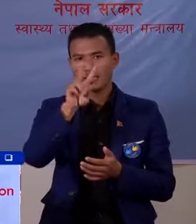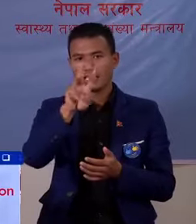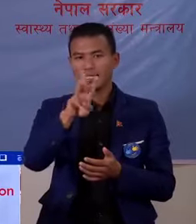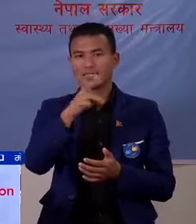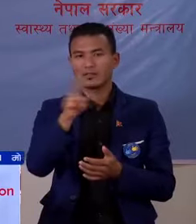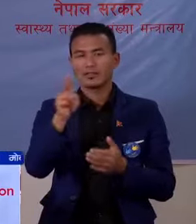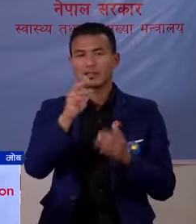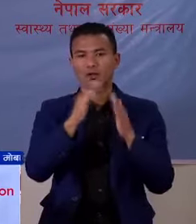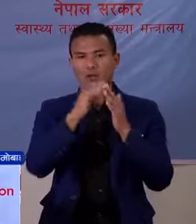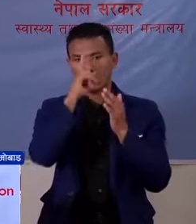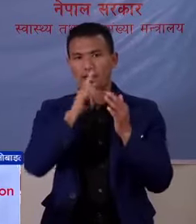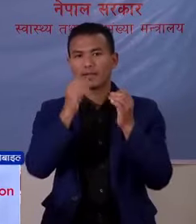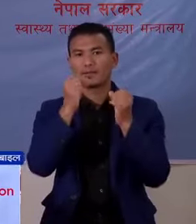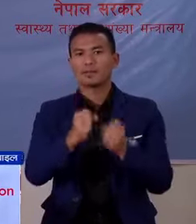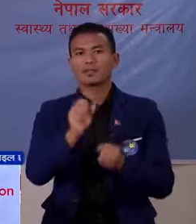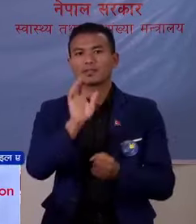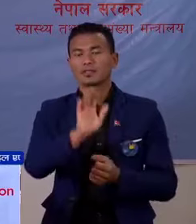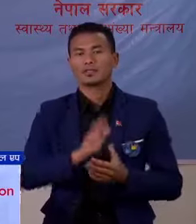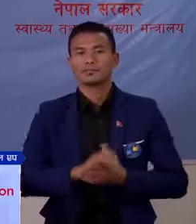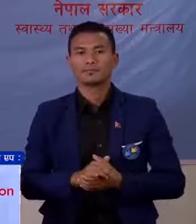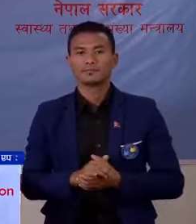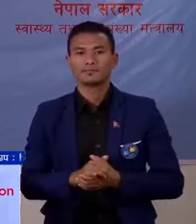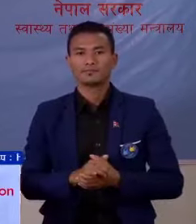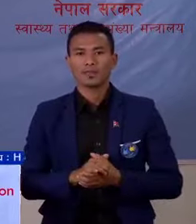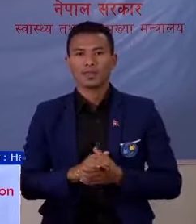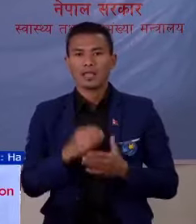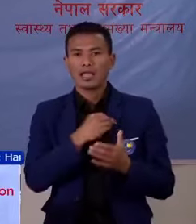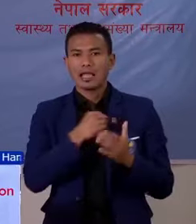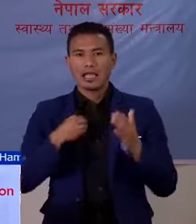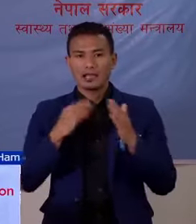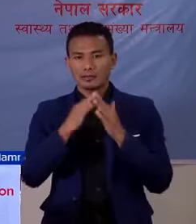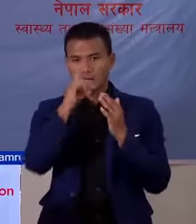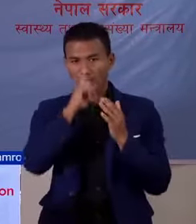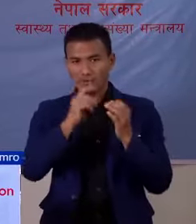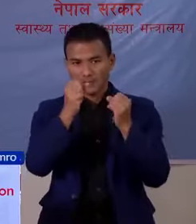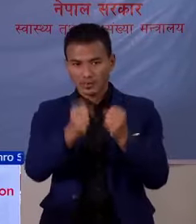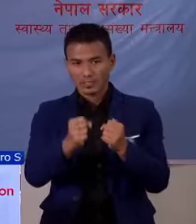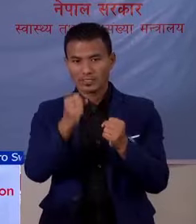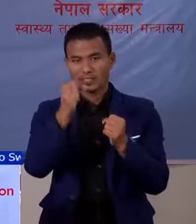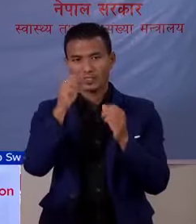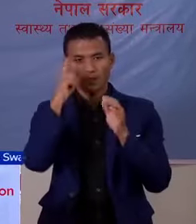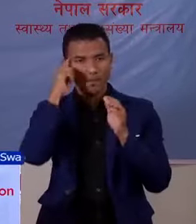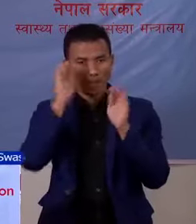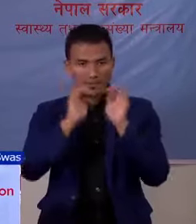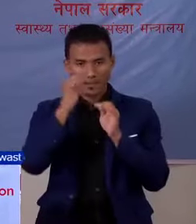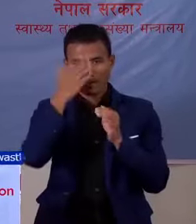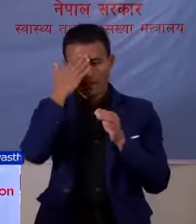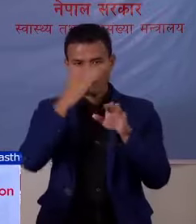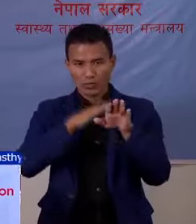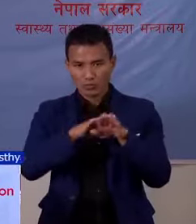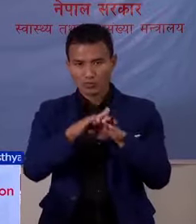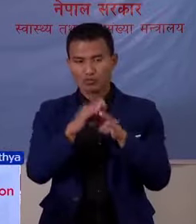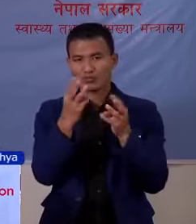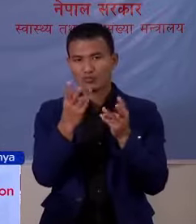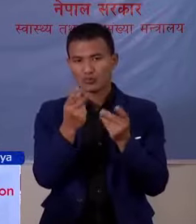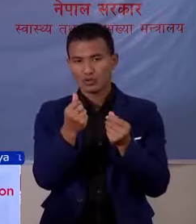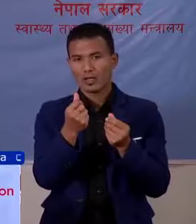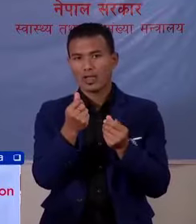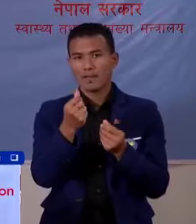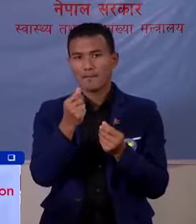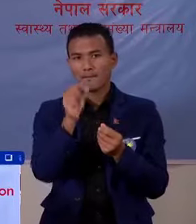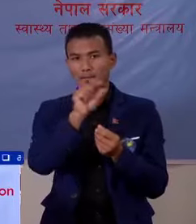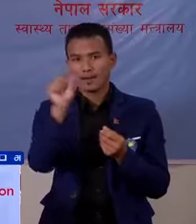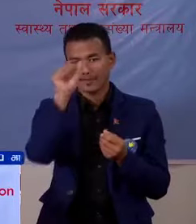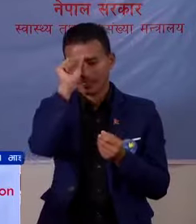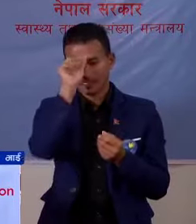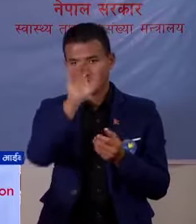21,523 क्वारेन्टाइनमा रहनुभएको छ। आइसोलेसनमा रहेका सम्भावित संक्रमित तथा बिरामीहरूको संक्रमितहरूको संख्याको